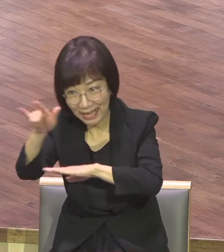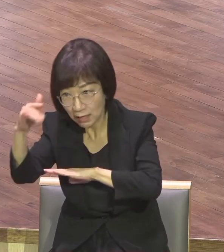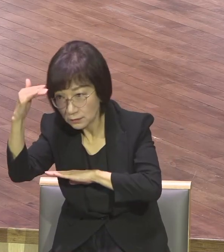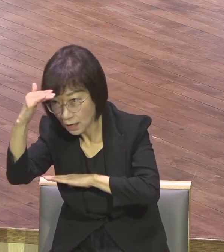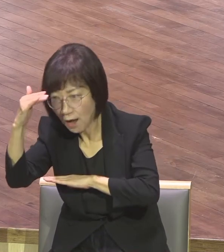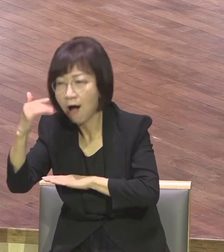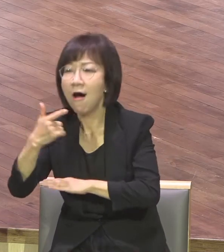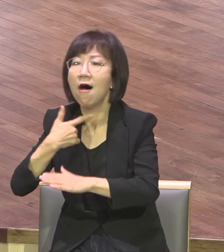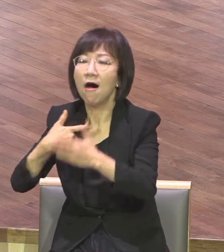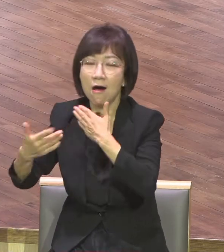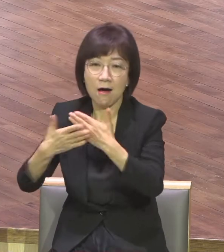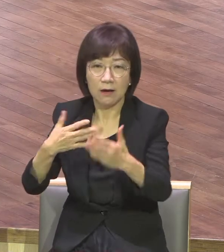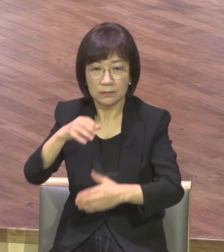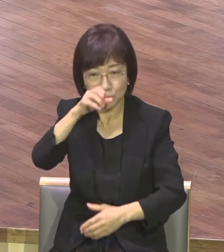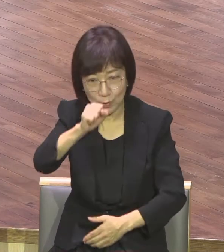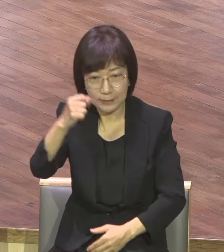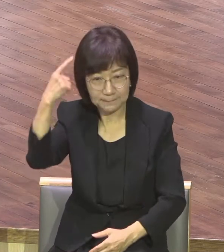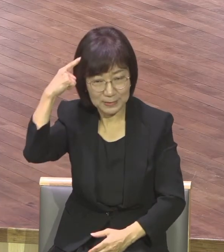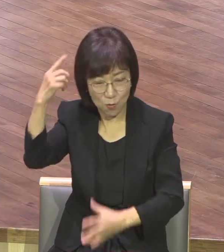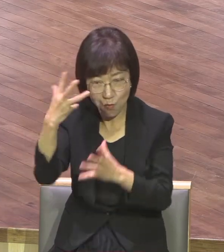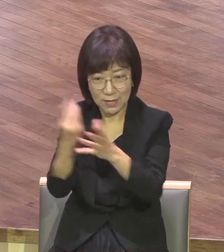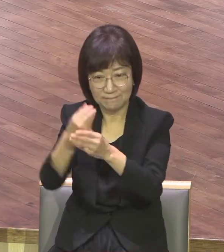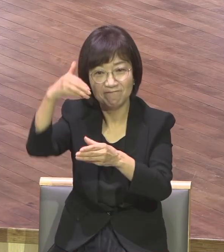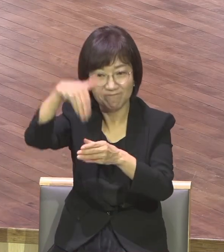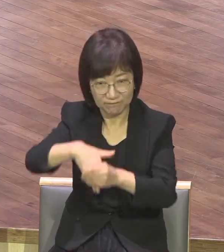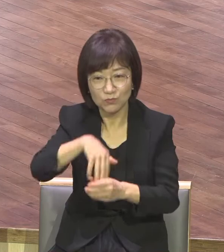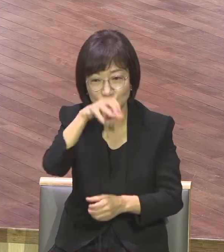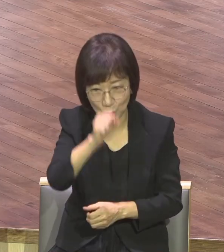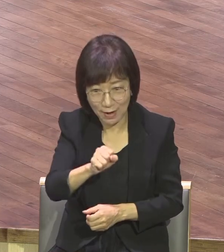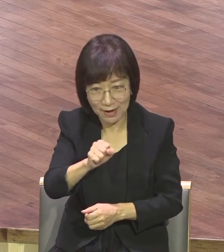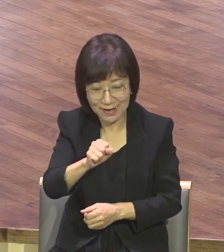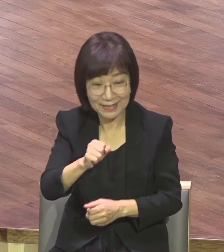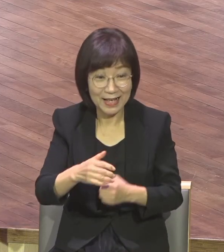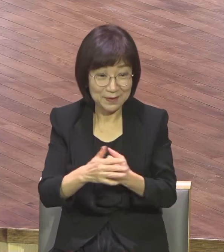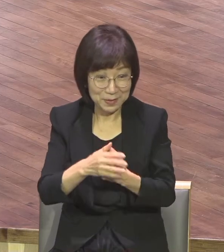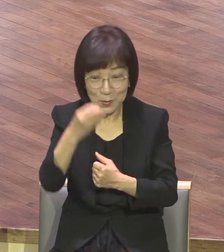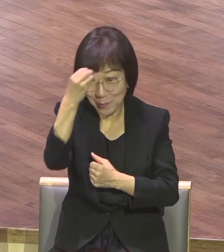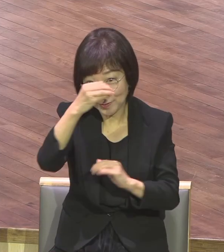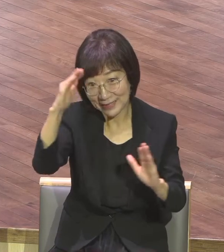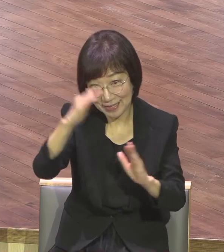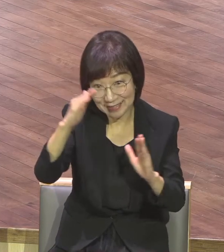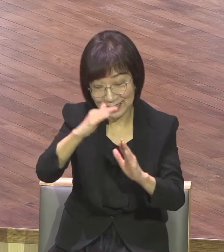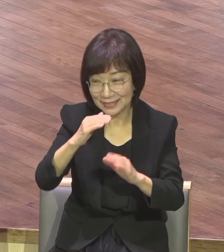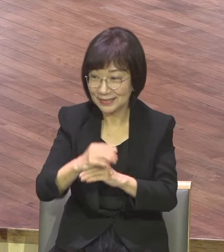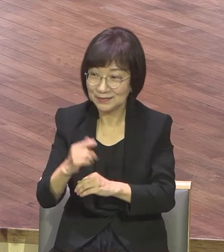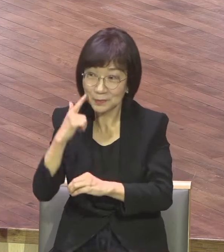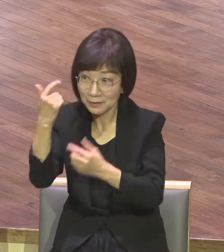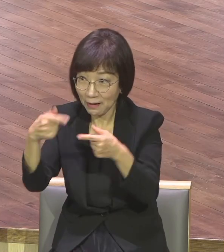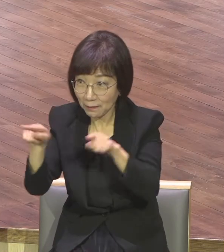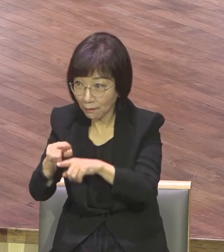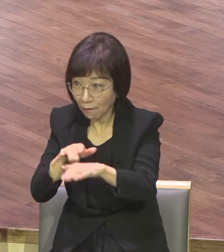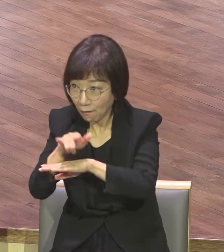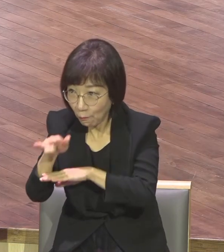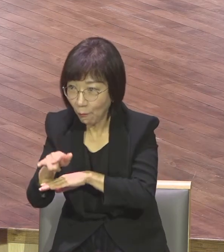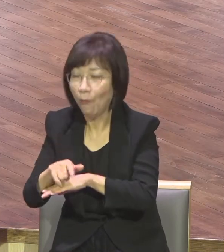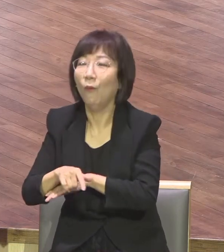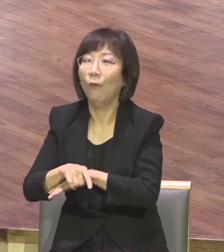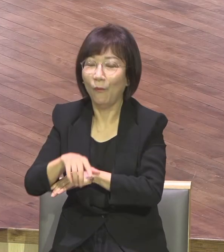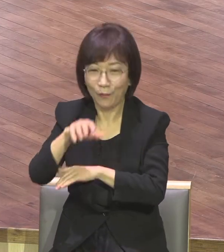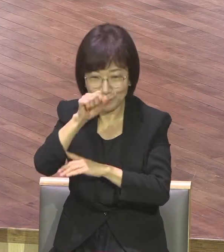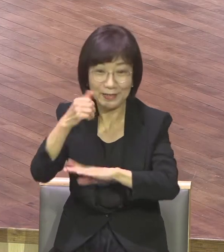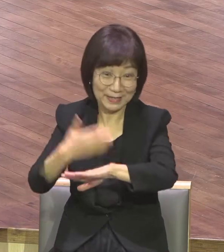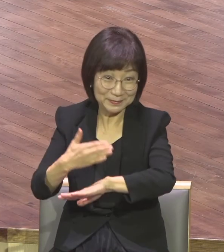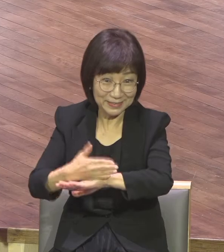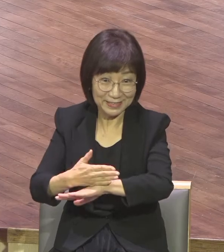그렇게 차세대 우리 고등부 학생들이 와서 교육자와 함께 있는 것을 보면서 참 감사했고, 우리